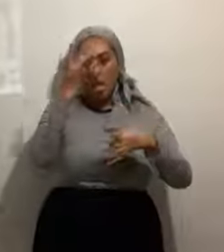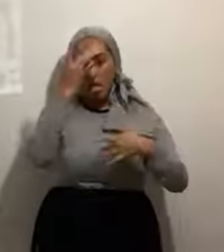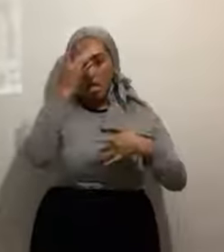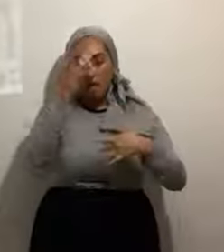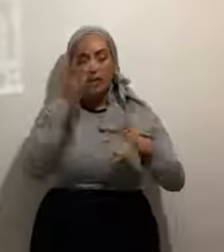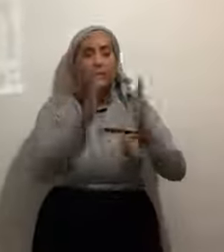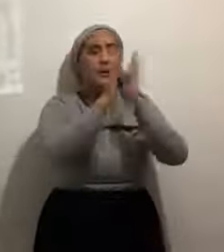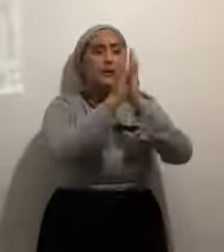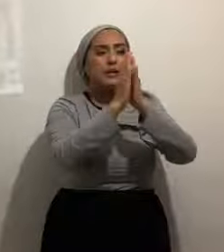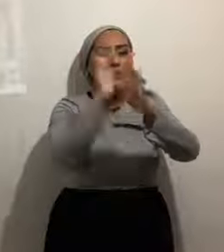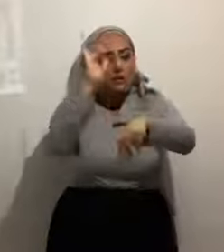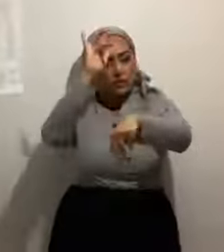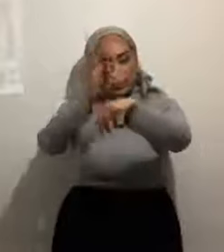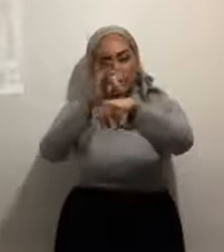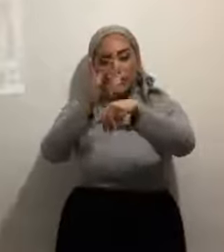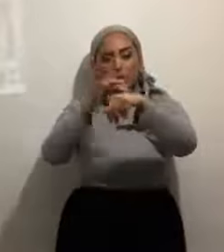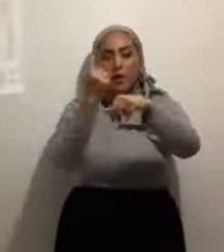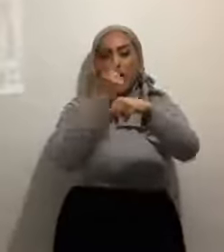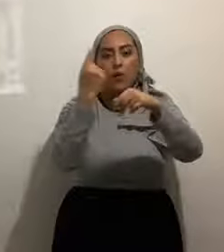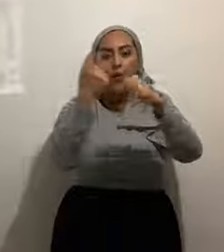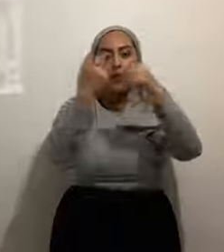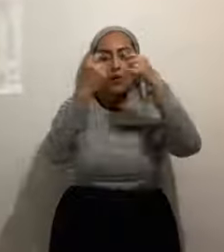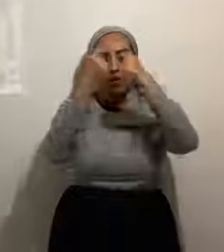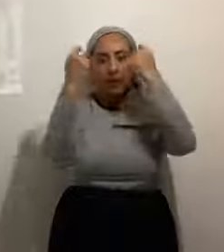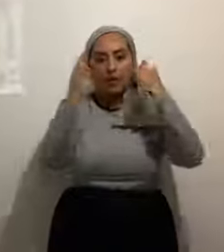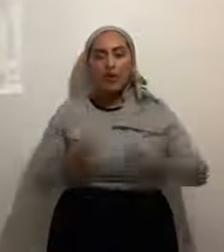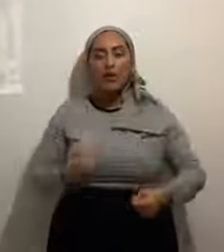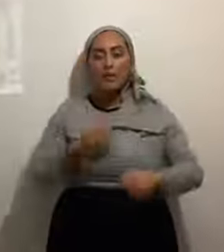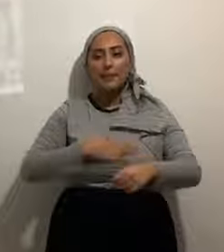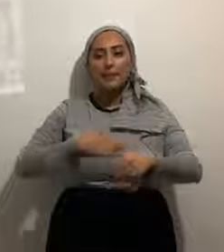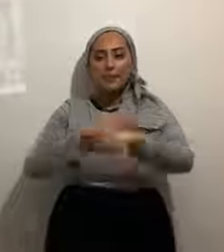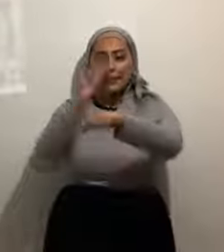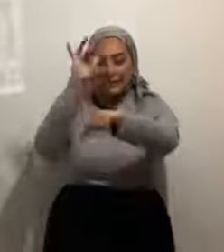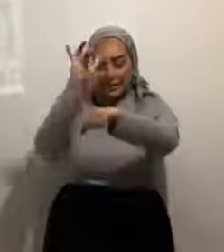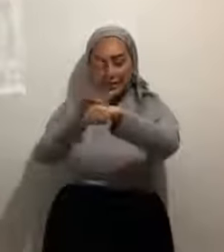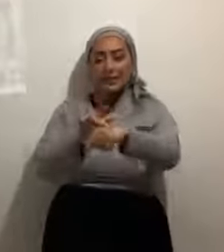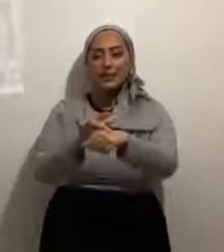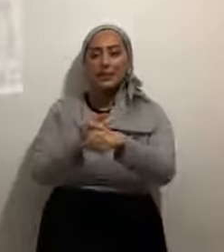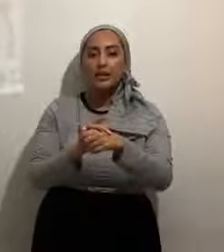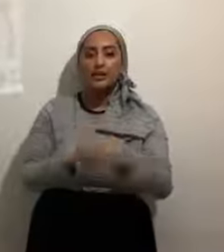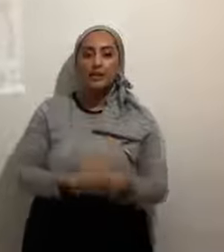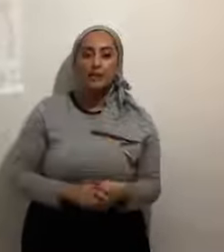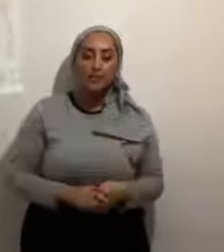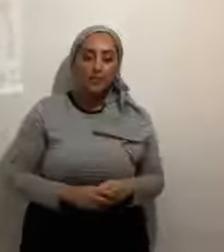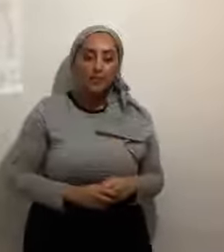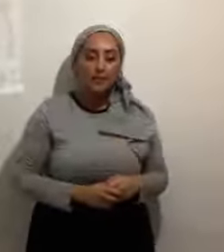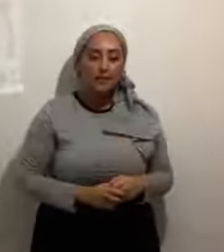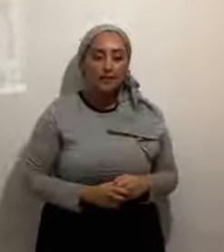que les dejase tocar siquiera el borde de su, eso, de su talit.